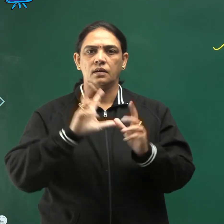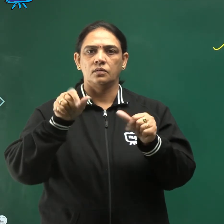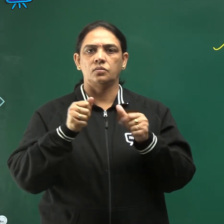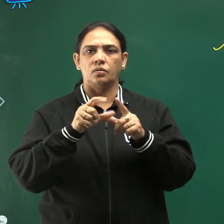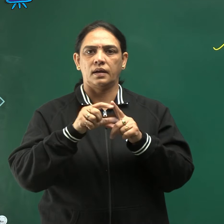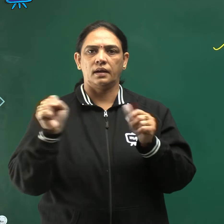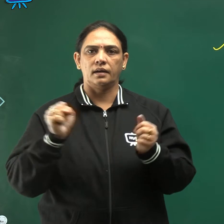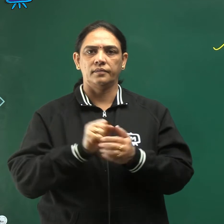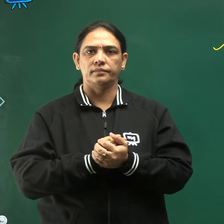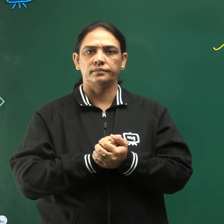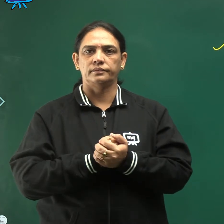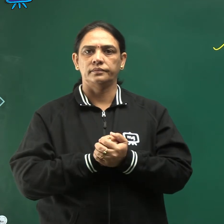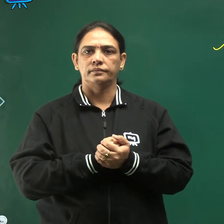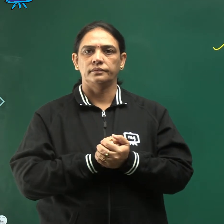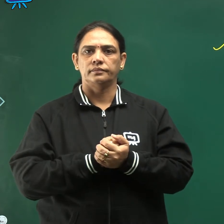करेंगे